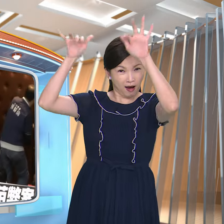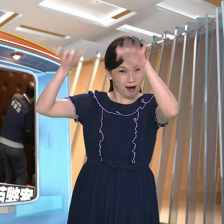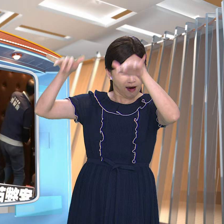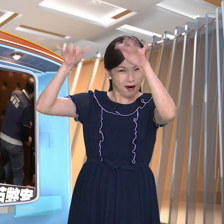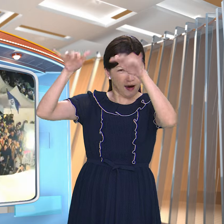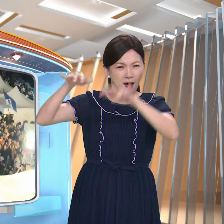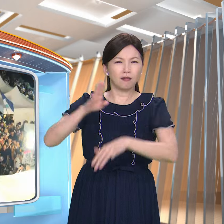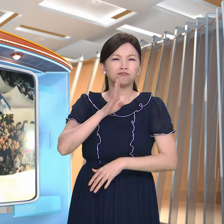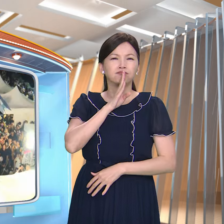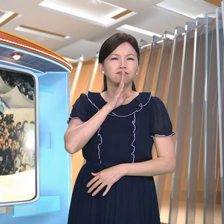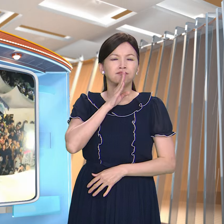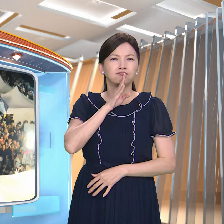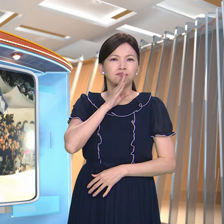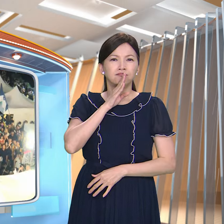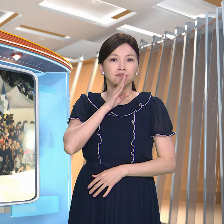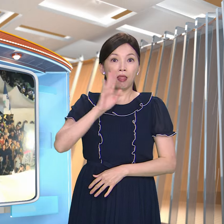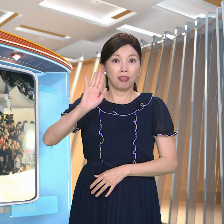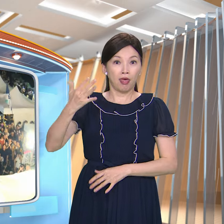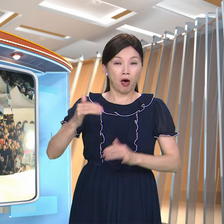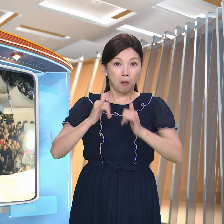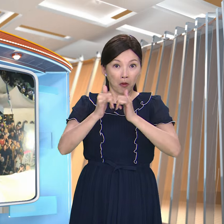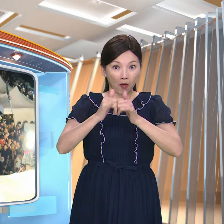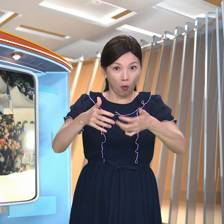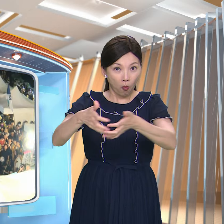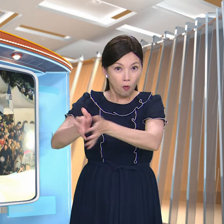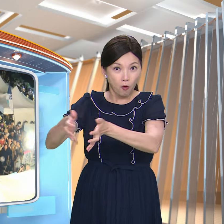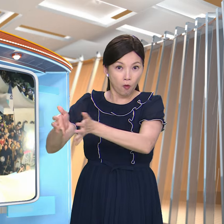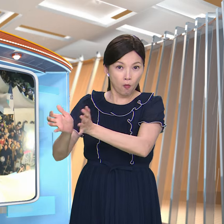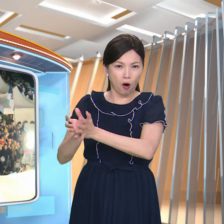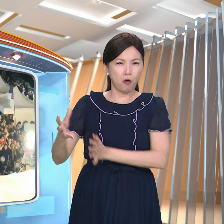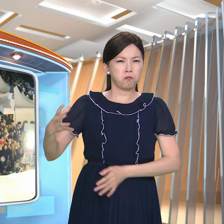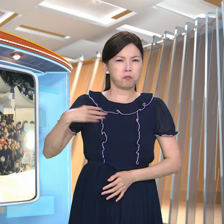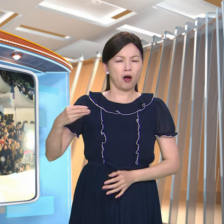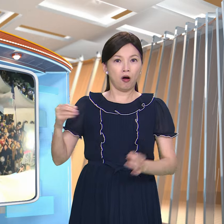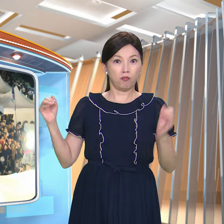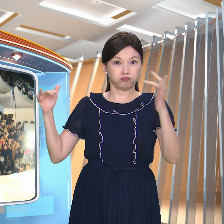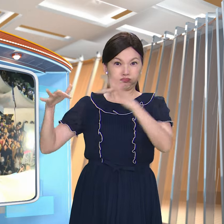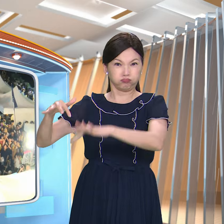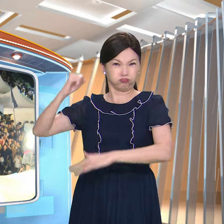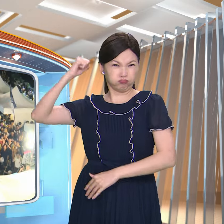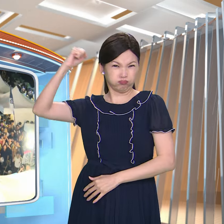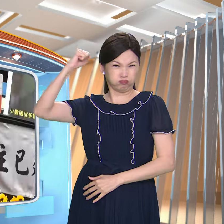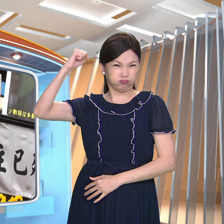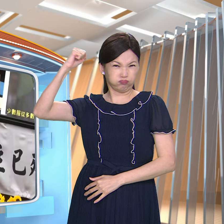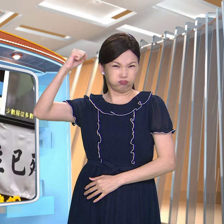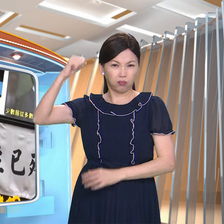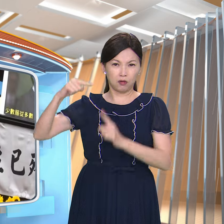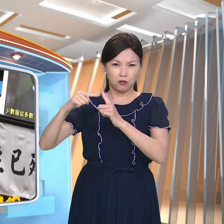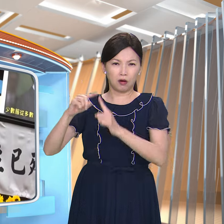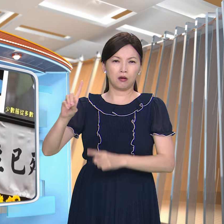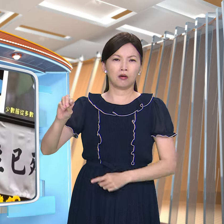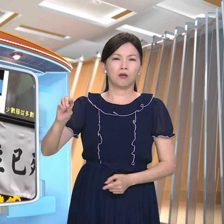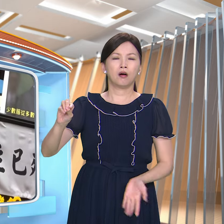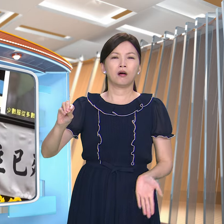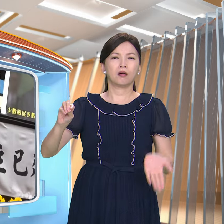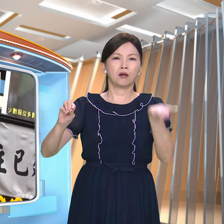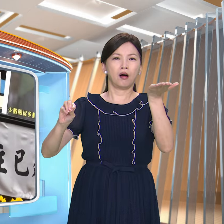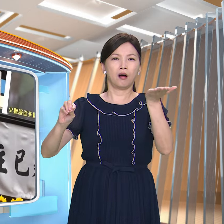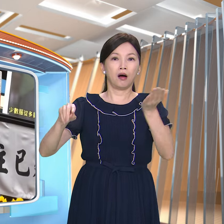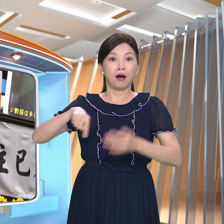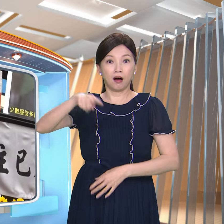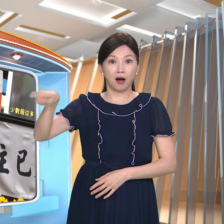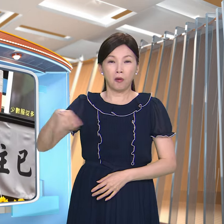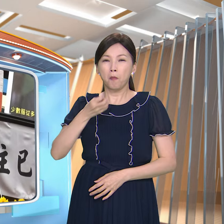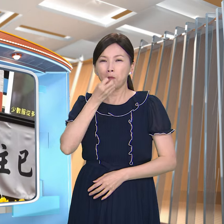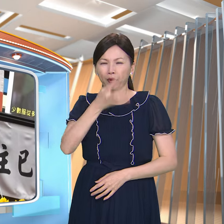24日的院会将会续审相关法案。而场外天气虽然不佳，但聚集上